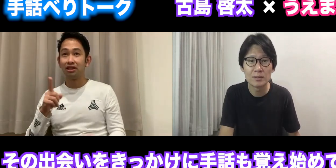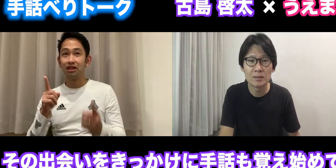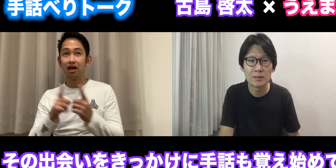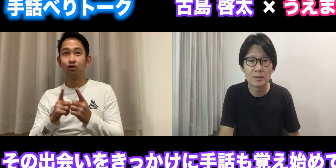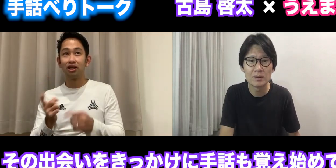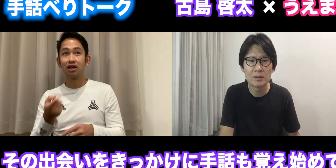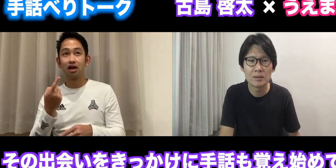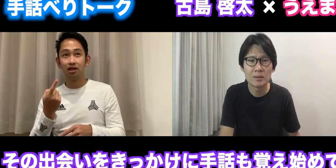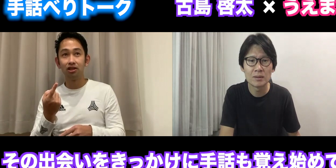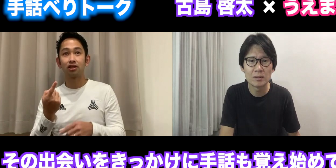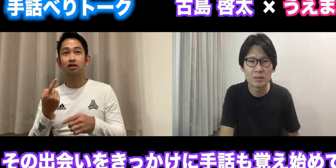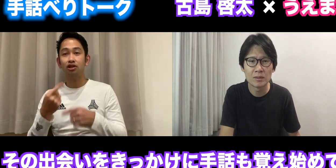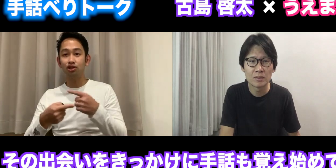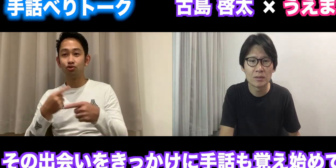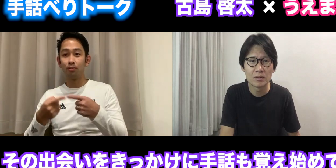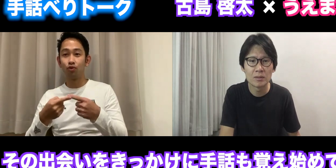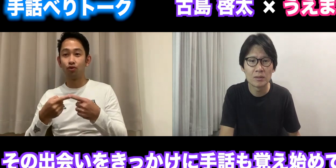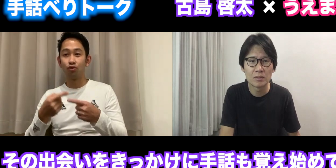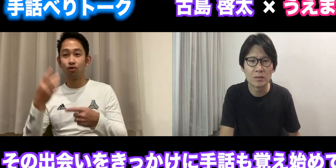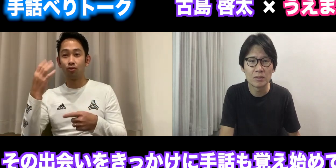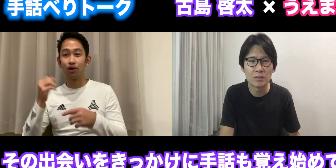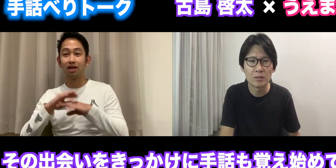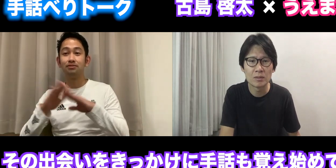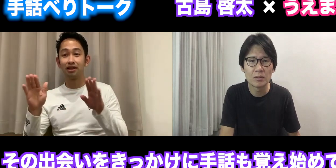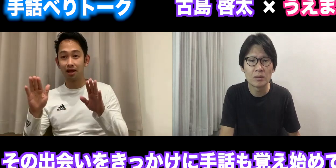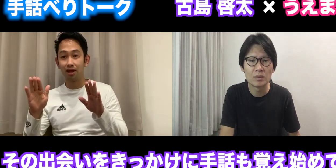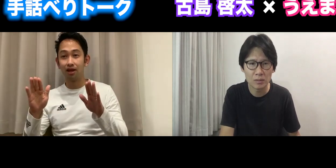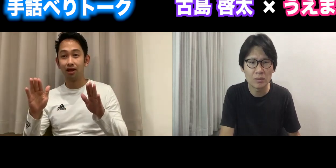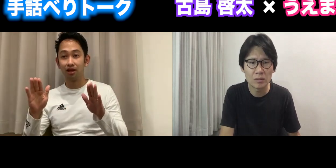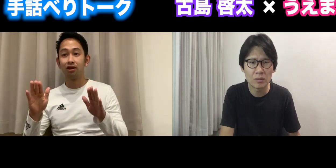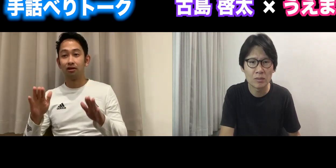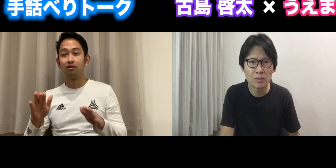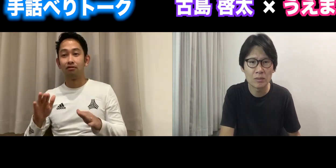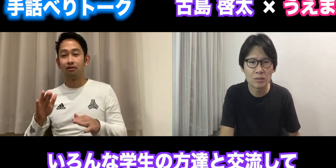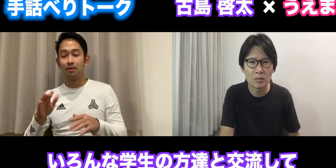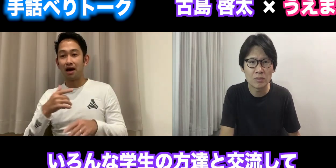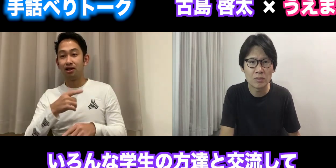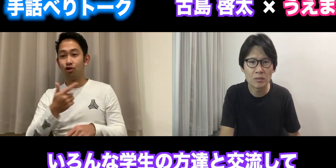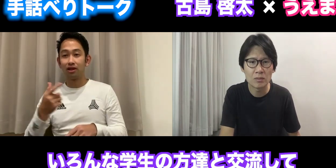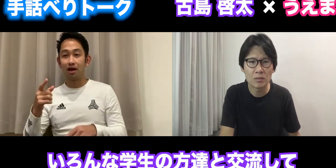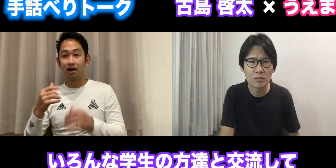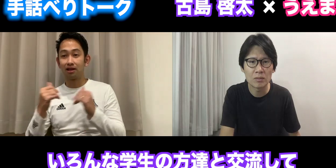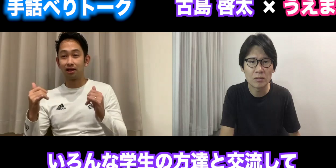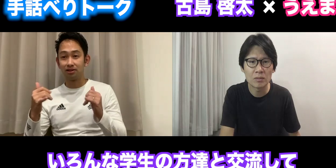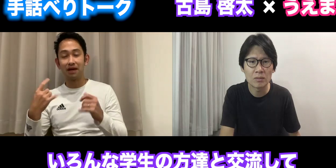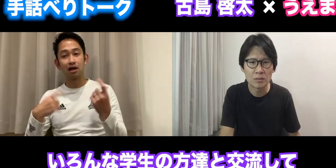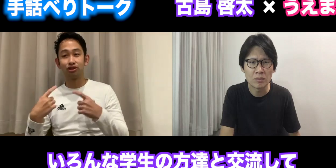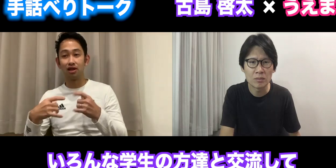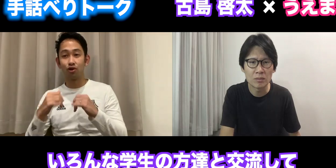出会いをきっかけに手話も覚え始めてでまぁいろんな方たちが学生の方